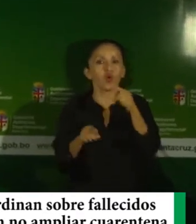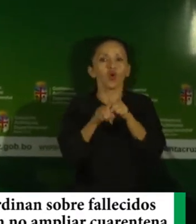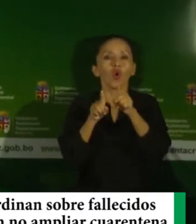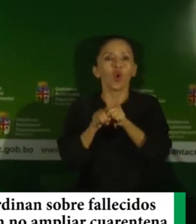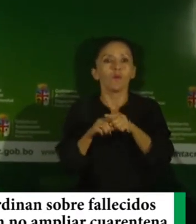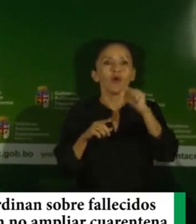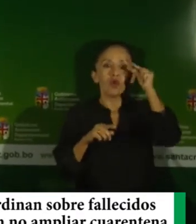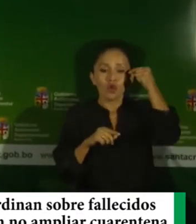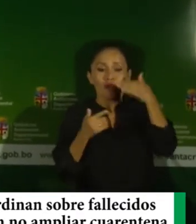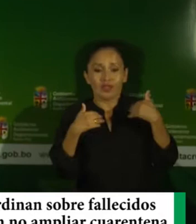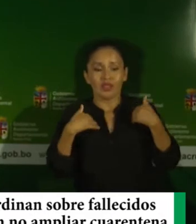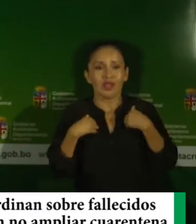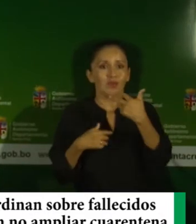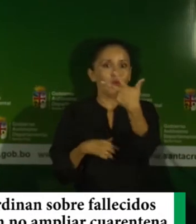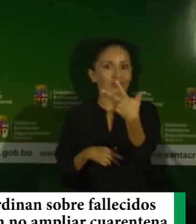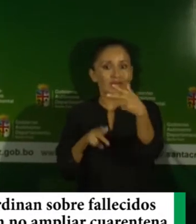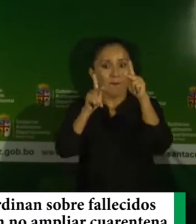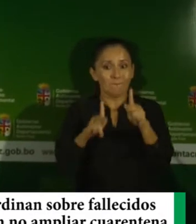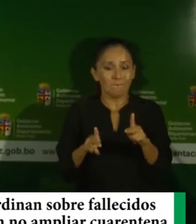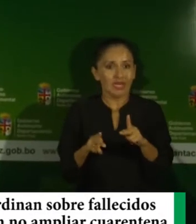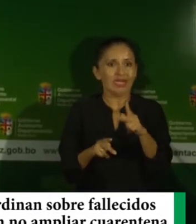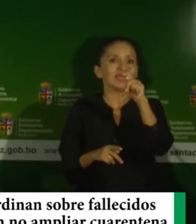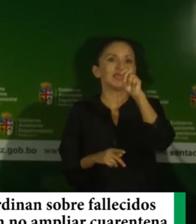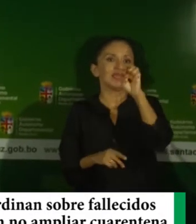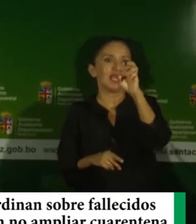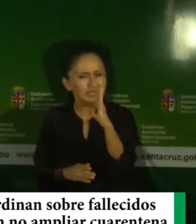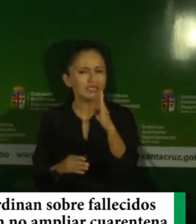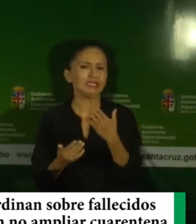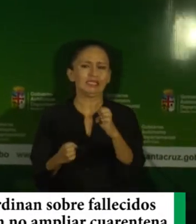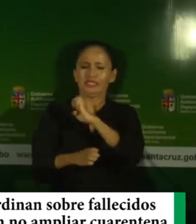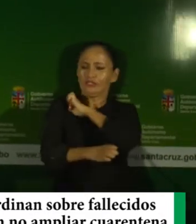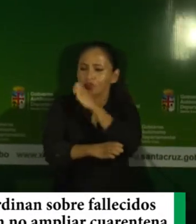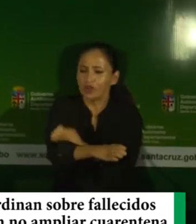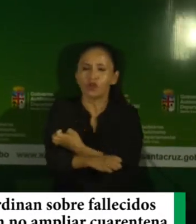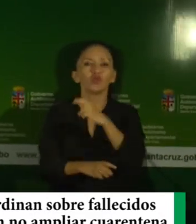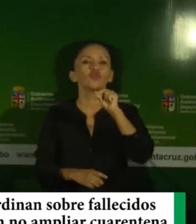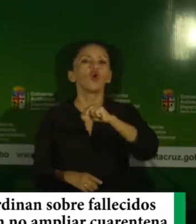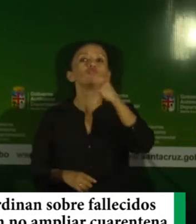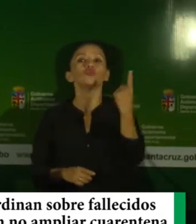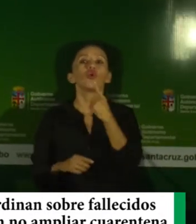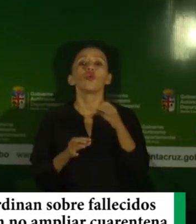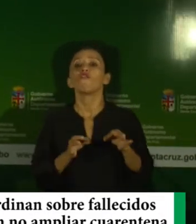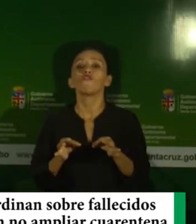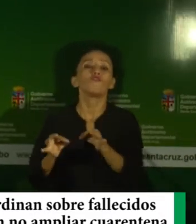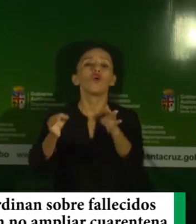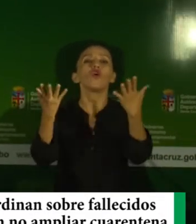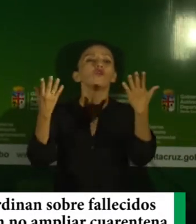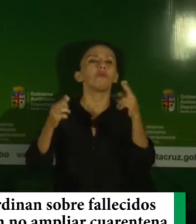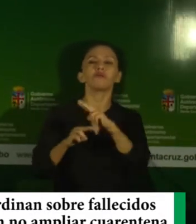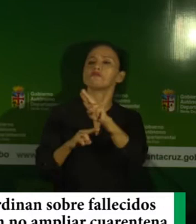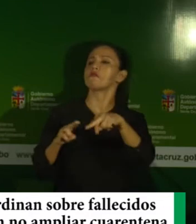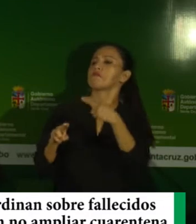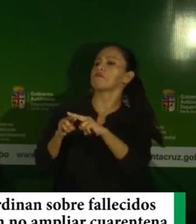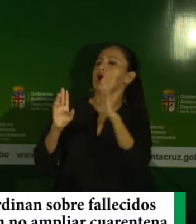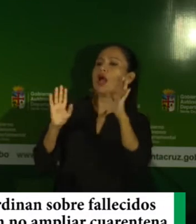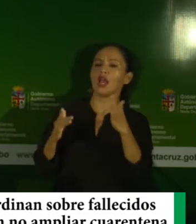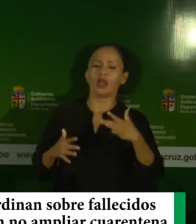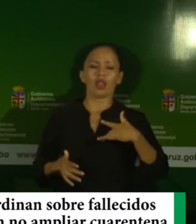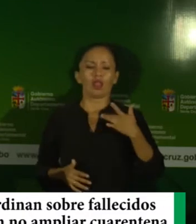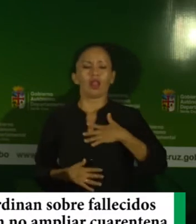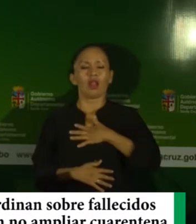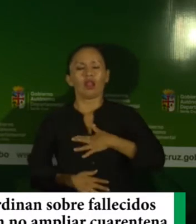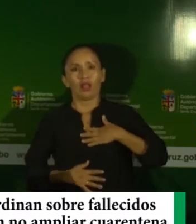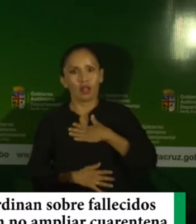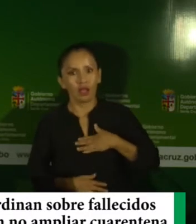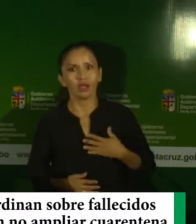público. Tenemos actualmente 3 pacientes en terapia intensiva. Ya no es solamente las formas típicas de la sintomatología que